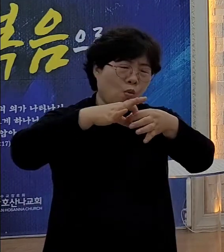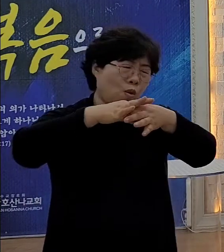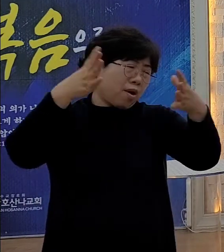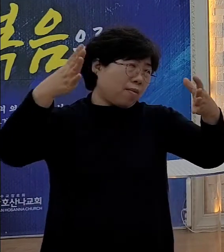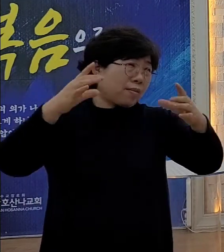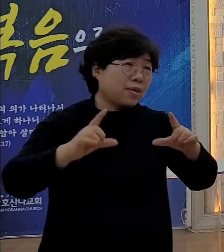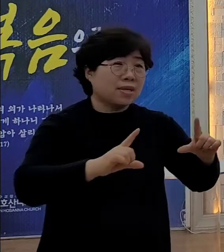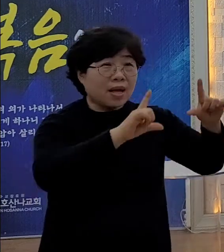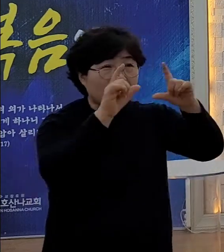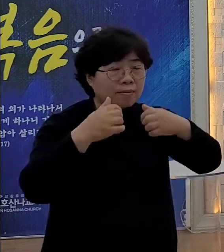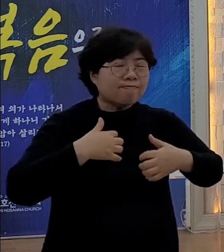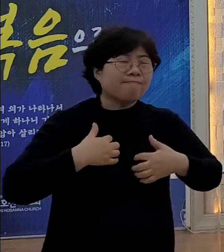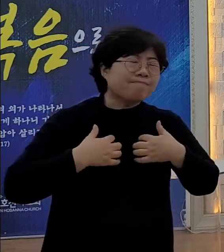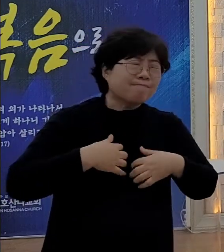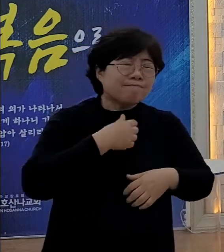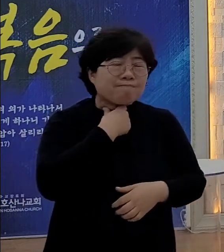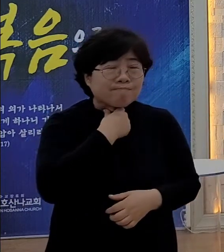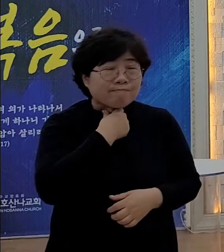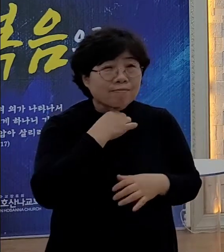상관없이 즐기길 원합니다.